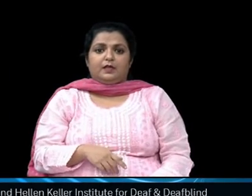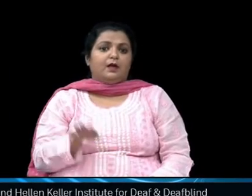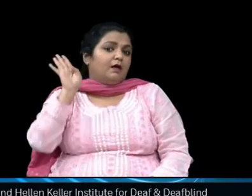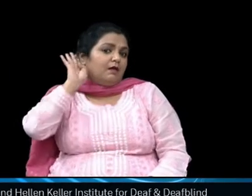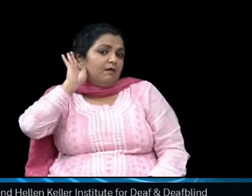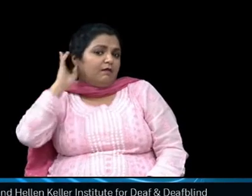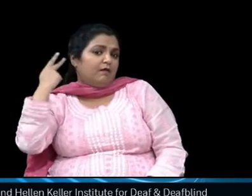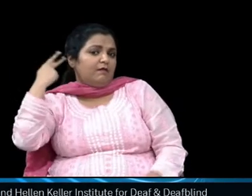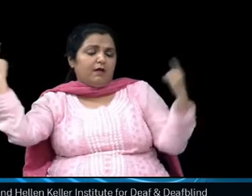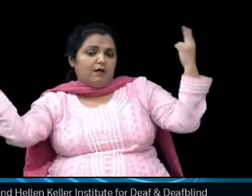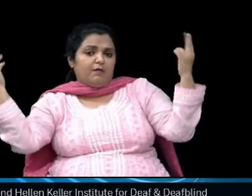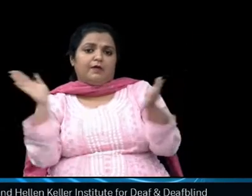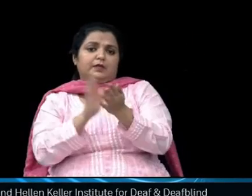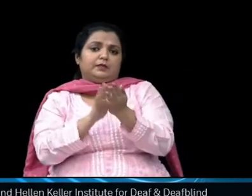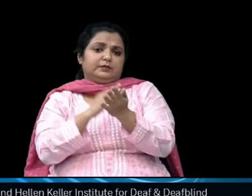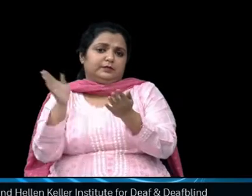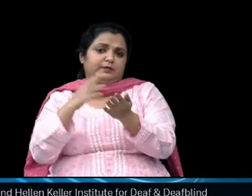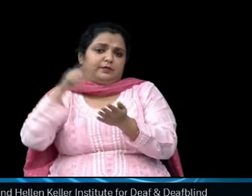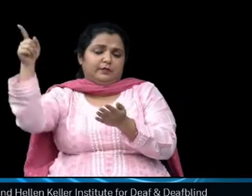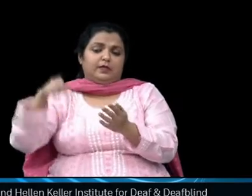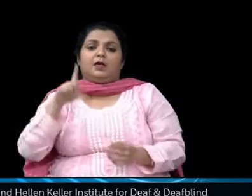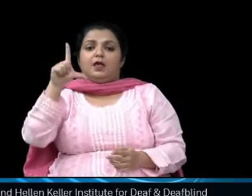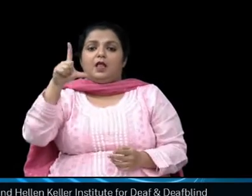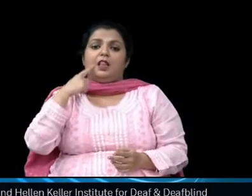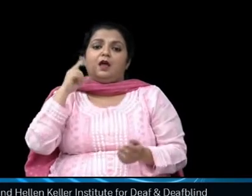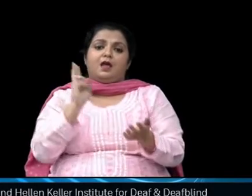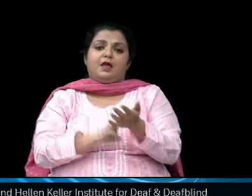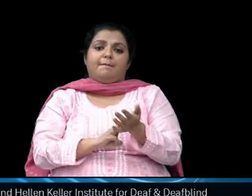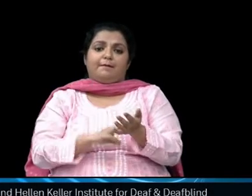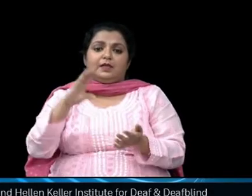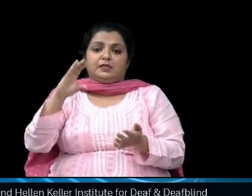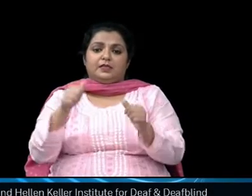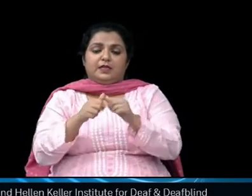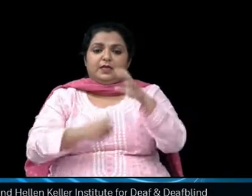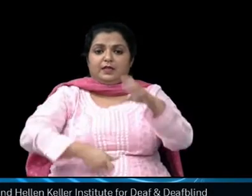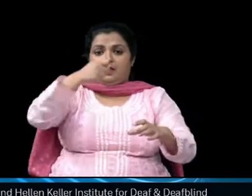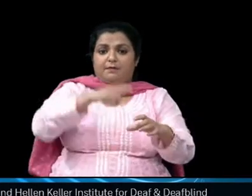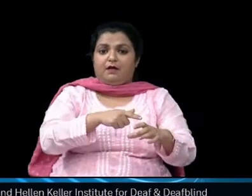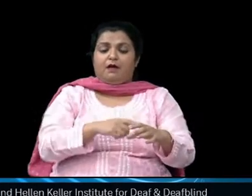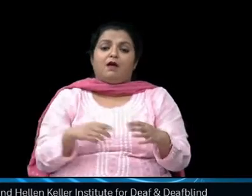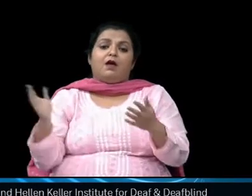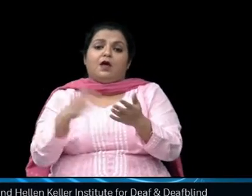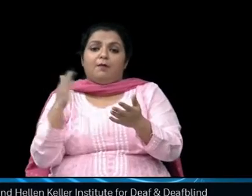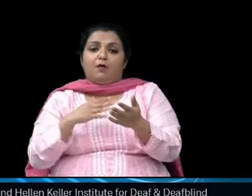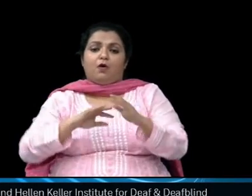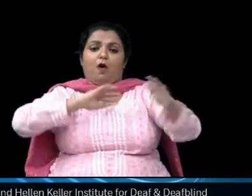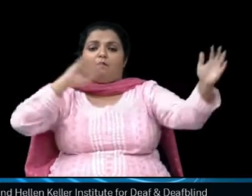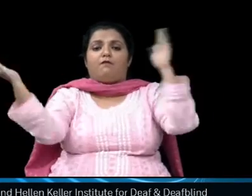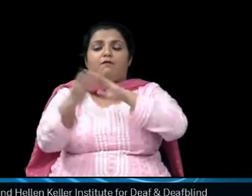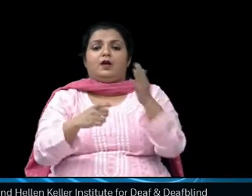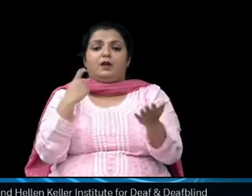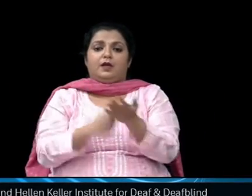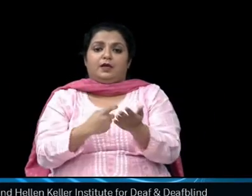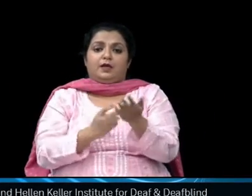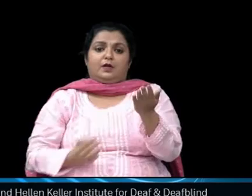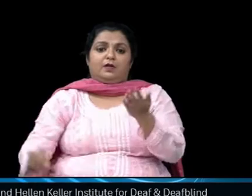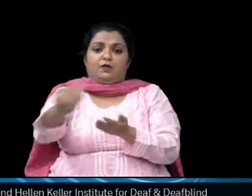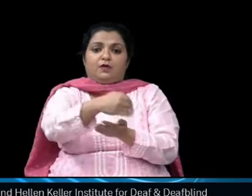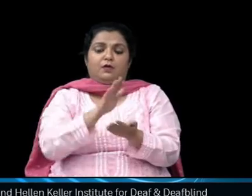प्रत्तेक नागरिकाने या पंदास कुटी वुच्छ रागोरी चा मुहिमें स्रावागी हुने तरचे त्रावलेंगी रूपे जगवने ते उद्धिश्ट मनाशी बागर निया